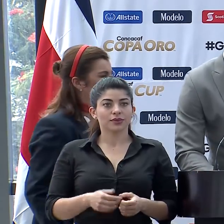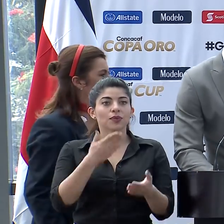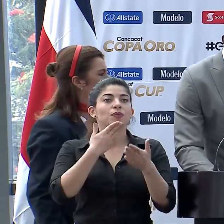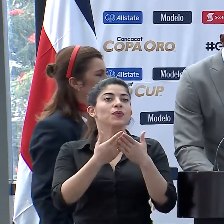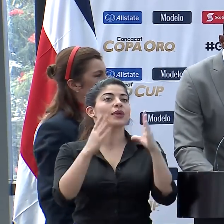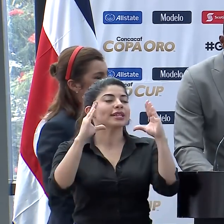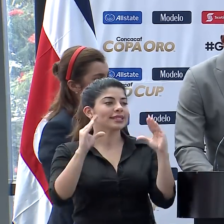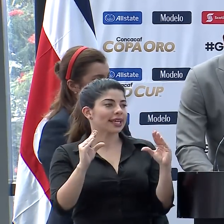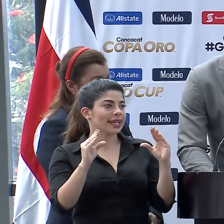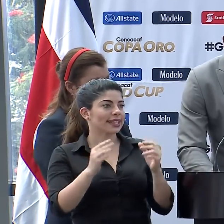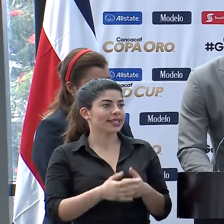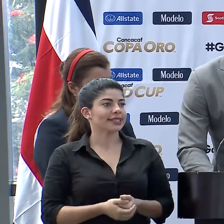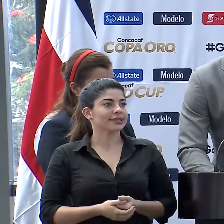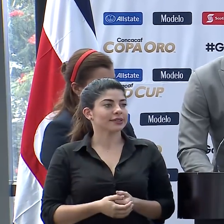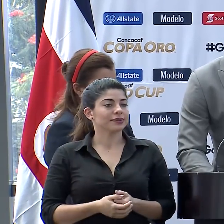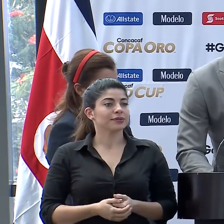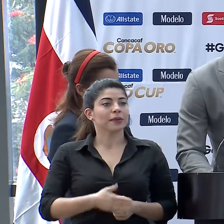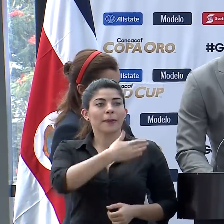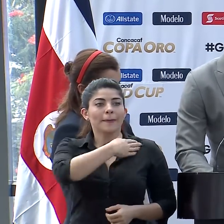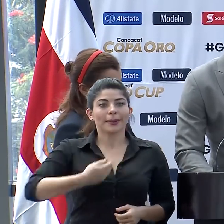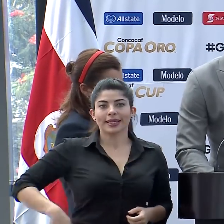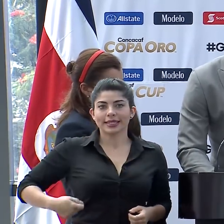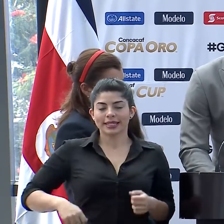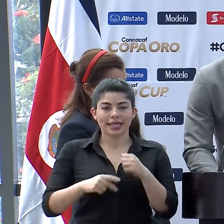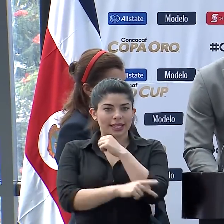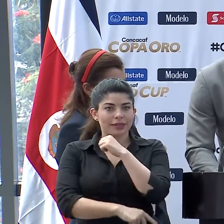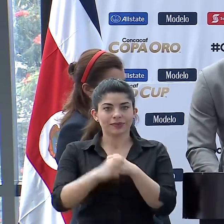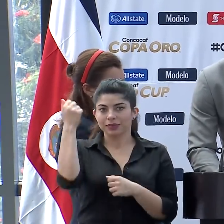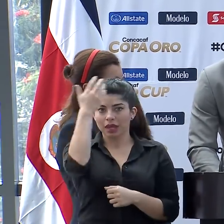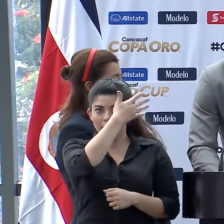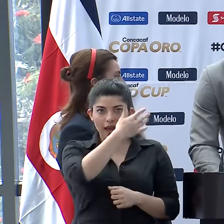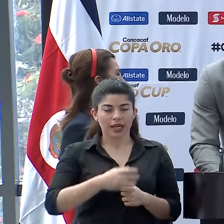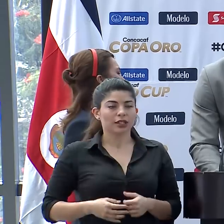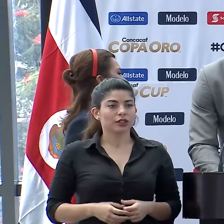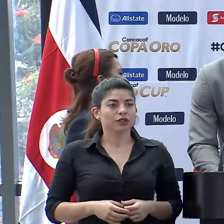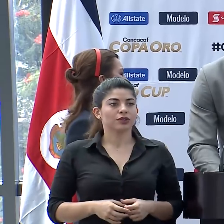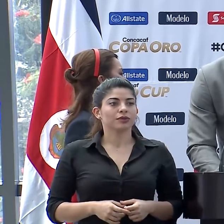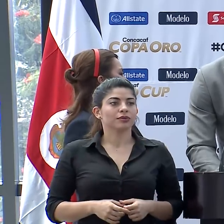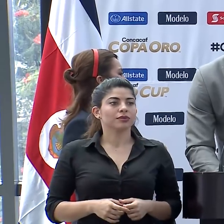Buenas tardes, presidente de la República, don Carlos Alvarado.